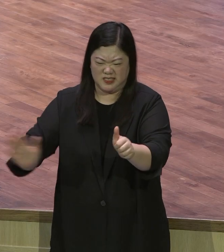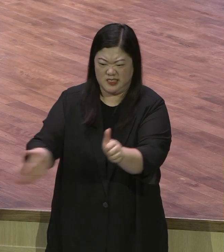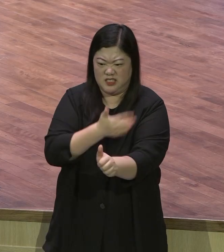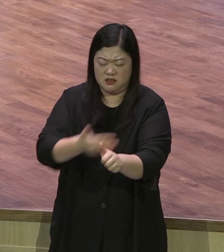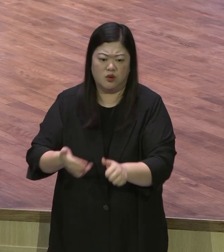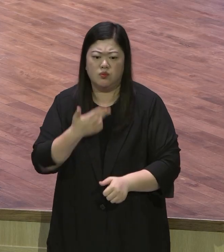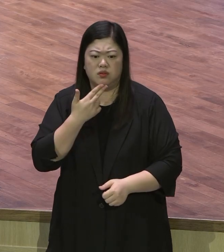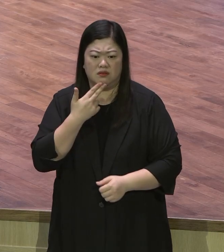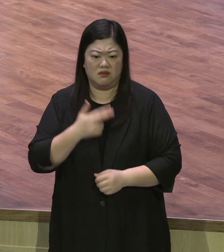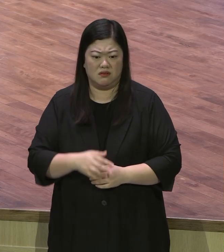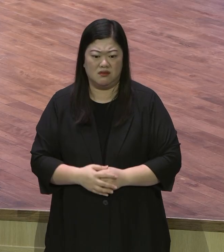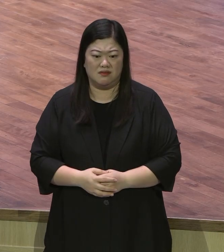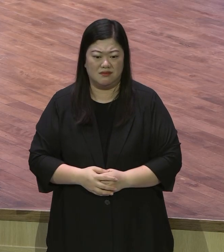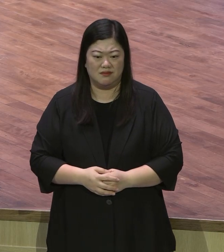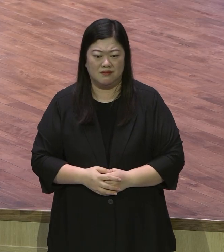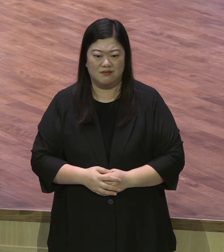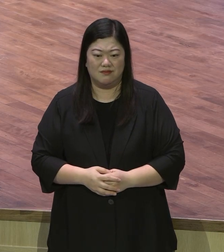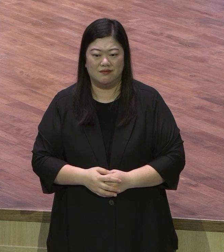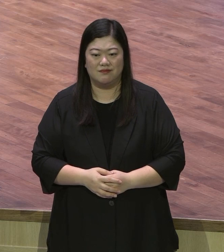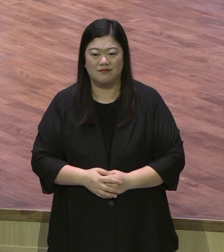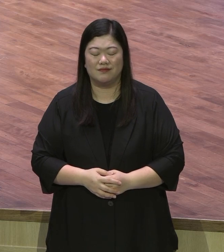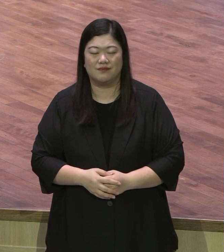기도해야 느껴요.